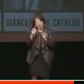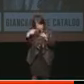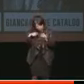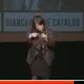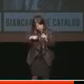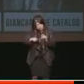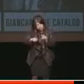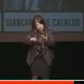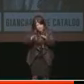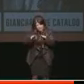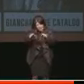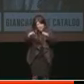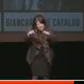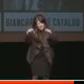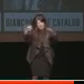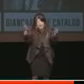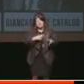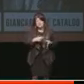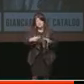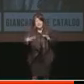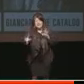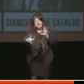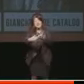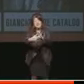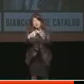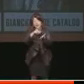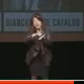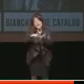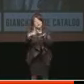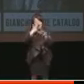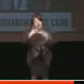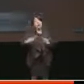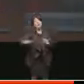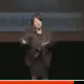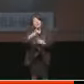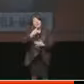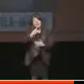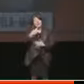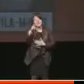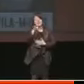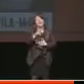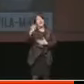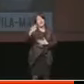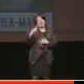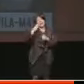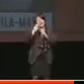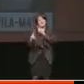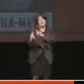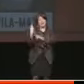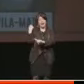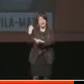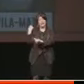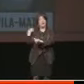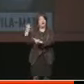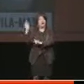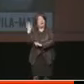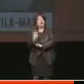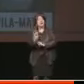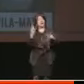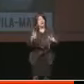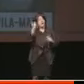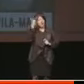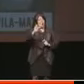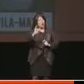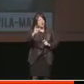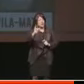grande spirito della letteratura contemporanea Enrique Villa Matas sarà con noi a Torino qualche anno che lo inseguiamo finalmente ci ha